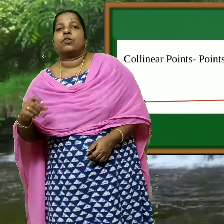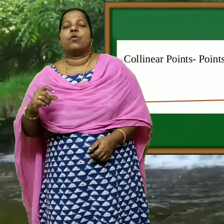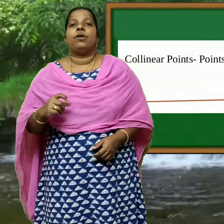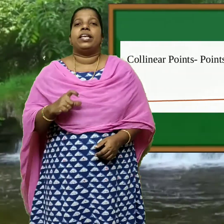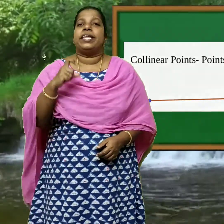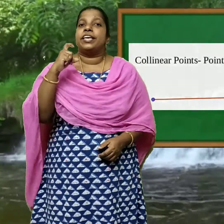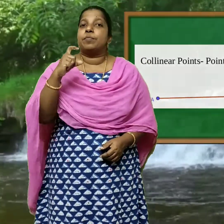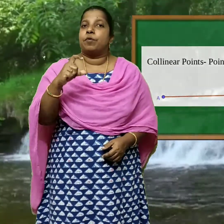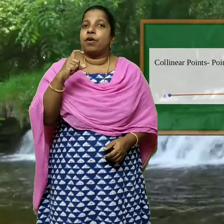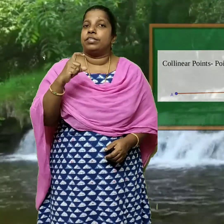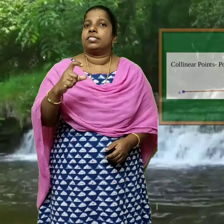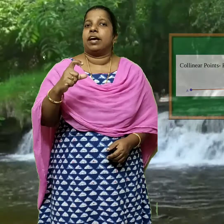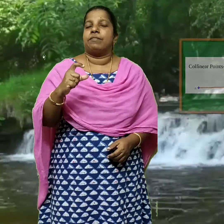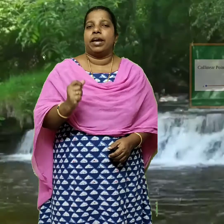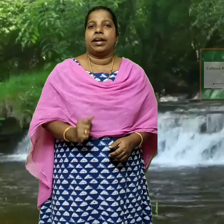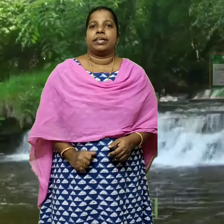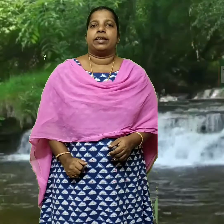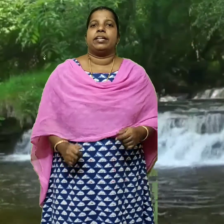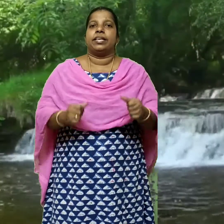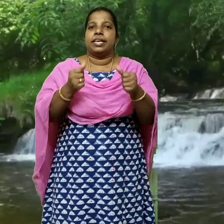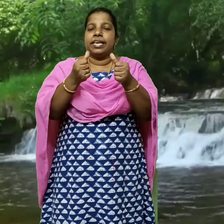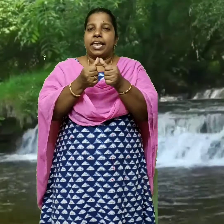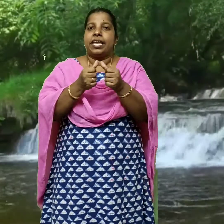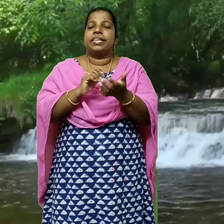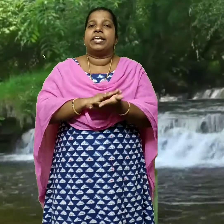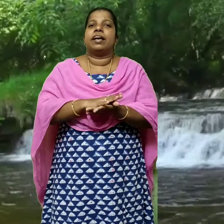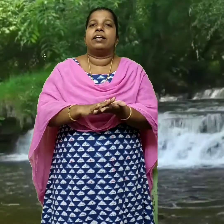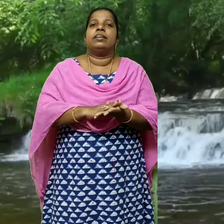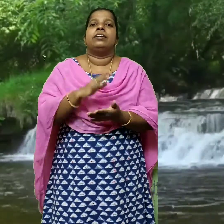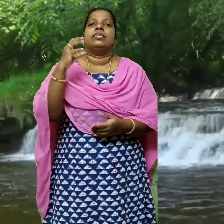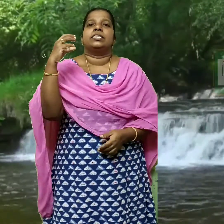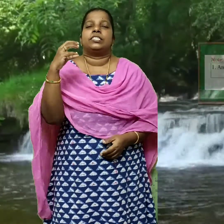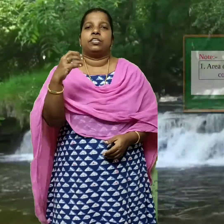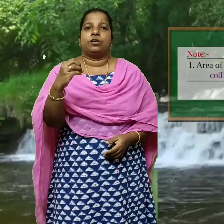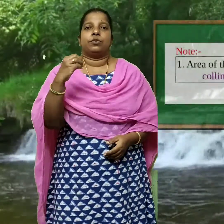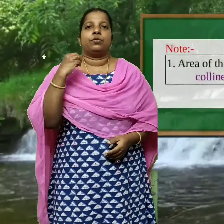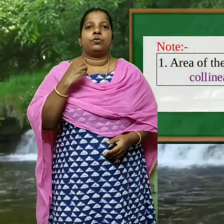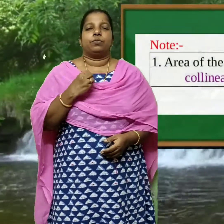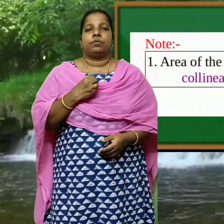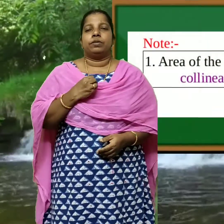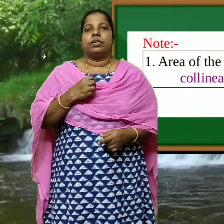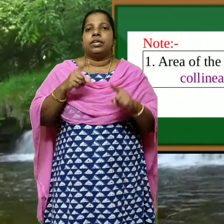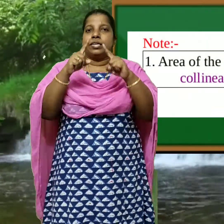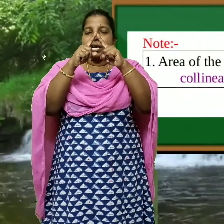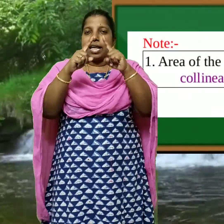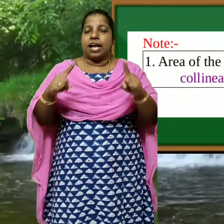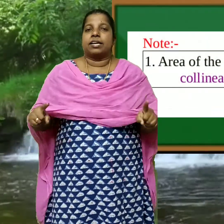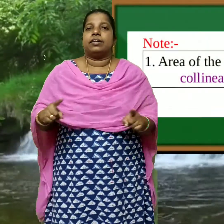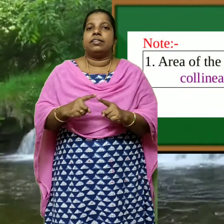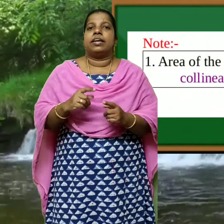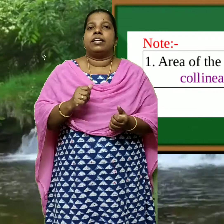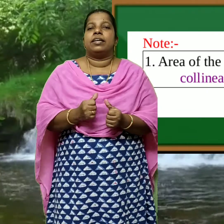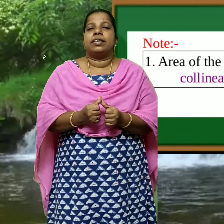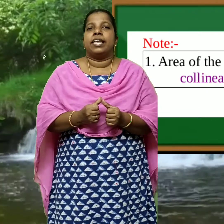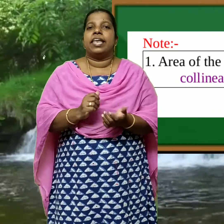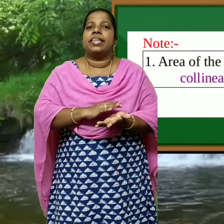ആവുകയാണെങ്കിൽ ട്രയാങ്കിളിൻ്റെ ഏരിയ 0. That is, area of a